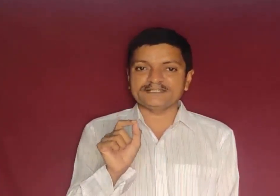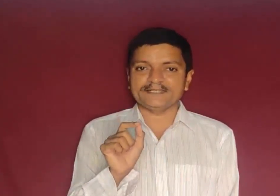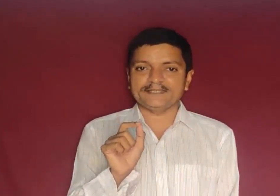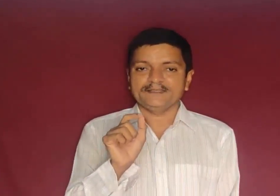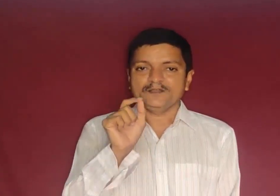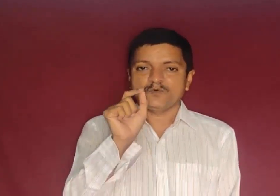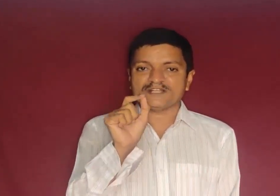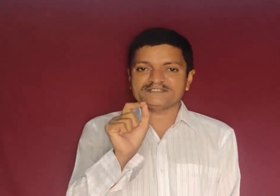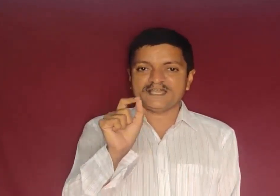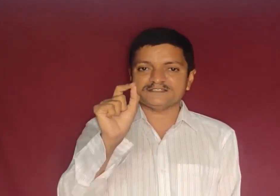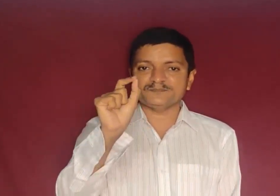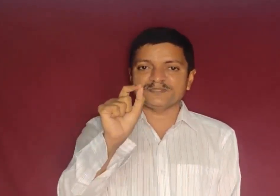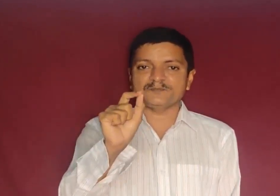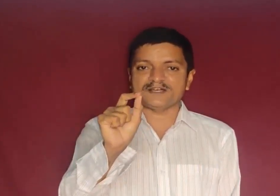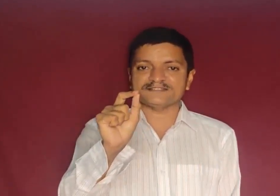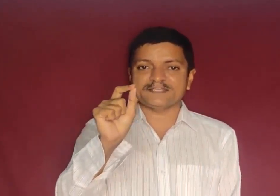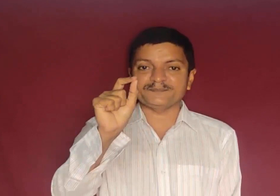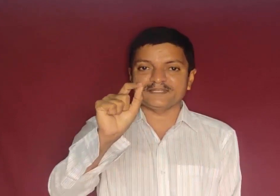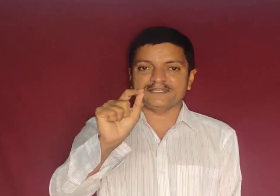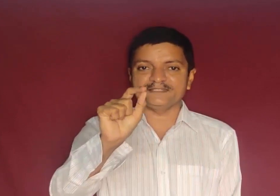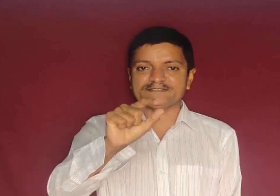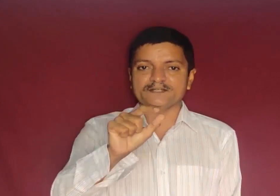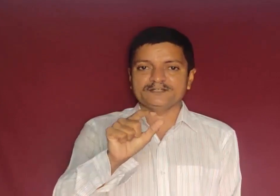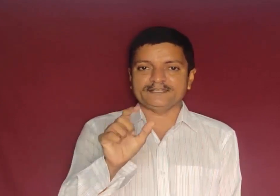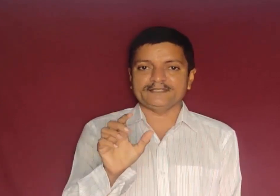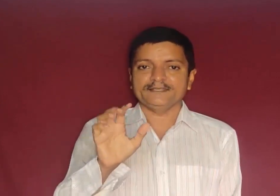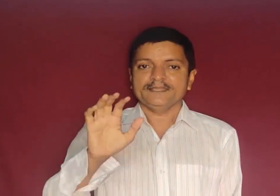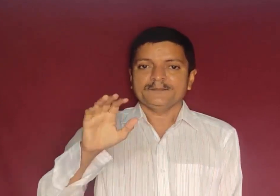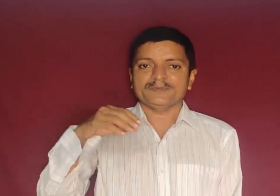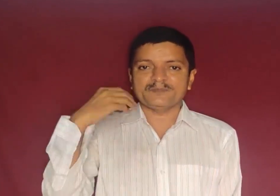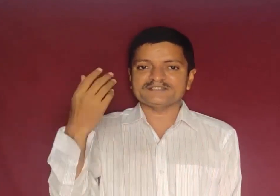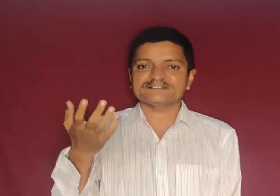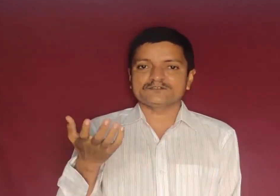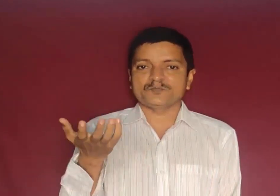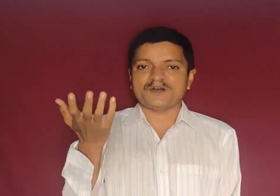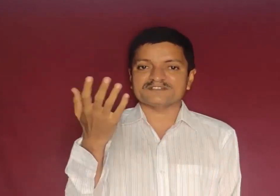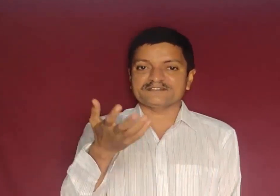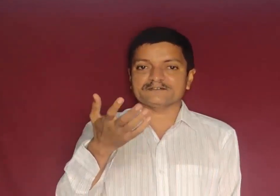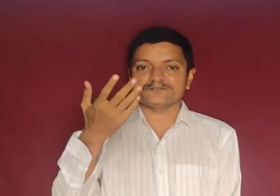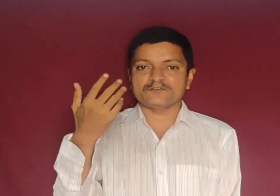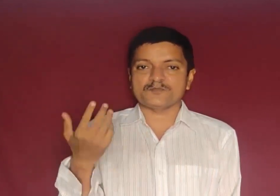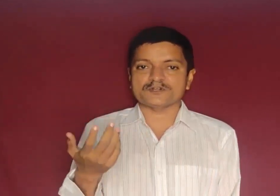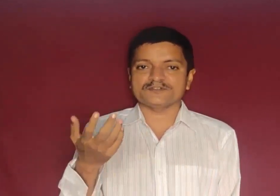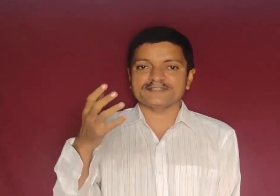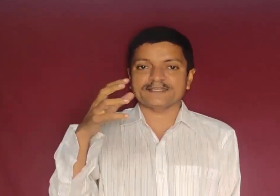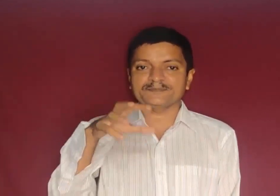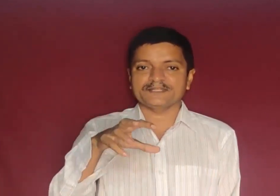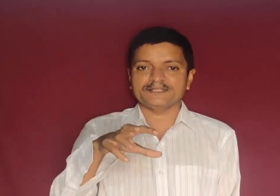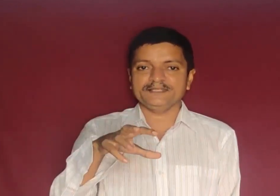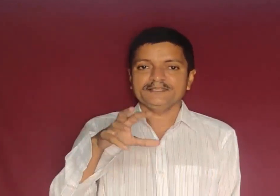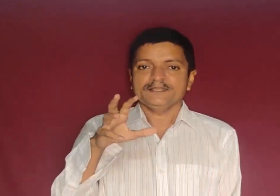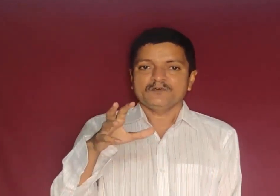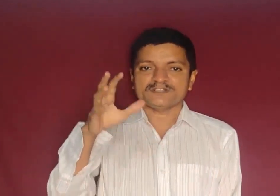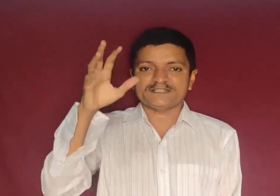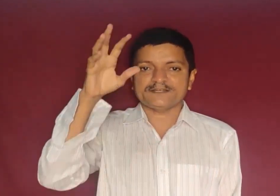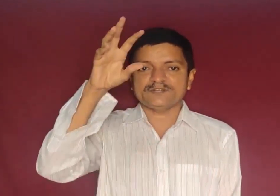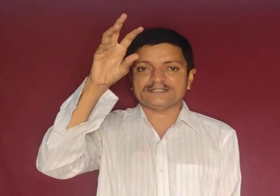అంటే ఒక ఛాన్స్ బిగ్ బాస్ కెప్టెన్ కి ఇచ్చాడు. అంటే బిగ్ బాస్ ఇష్టం పవర్స్ ఇవ్వటం ఇవ్వకపోవటం అనేది కెప్టెన్ కి. ఒకసారి కూడా